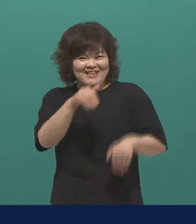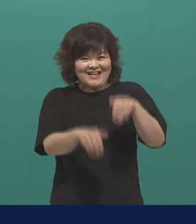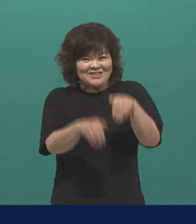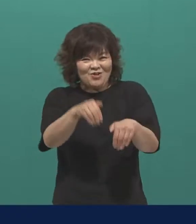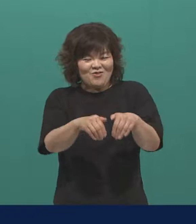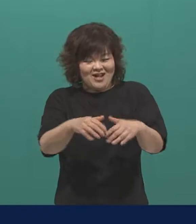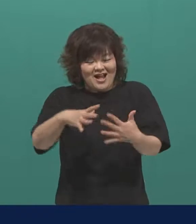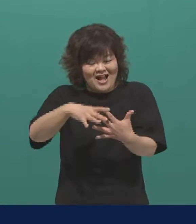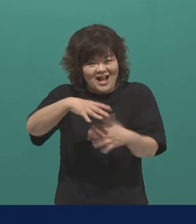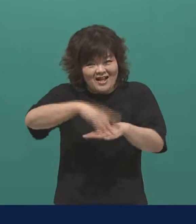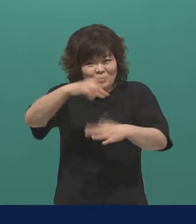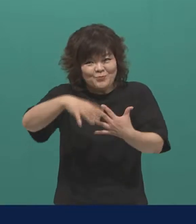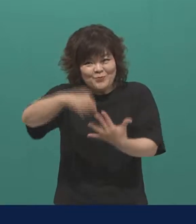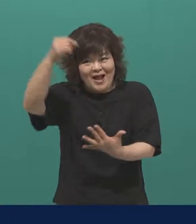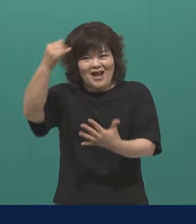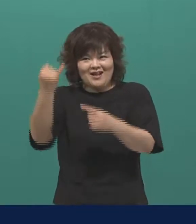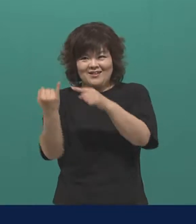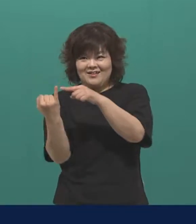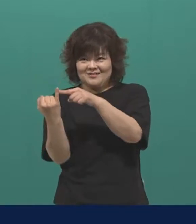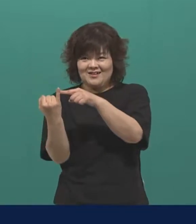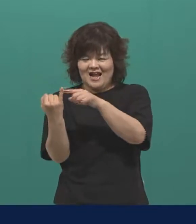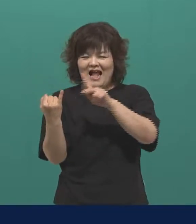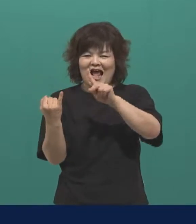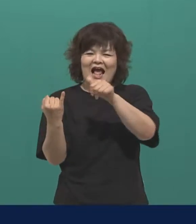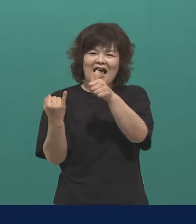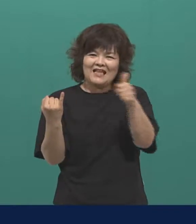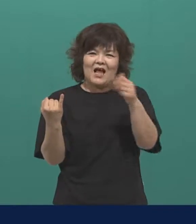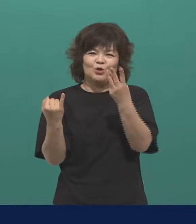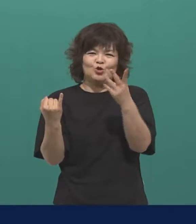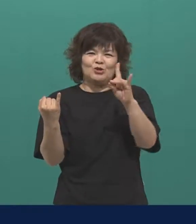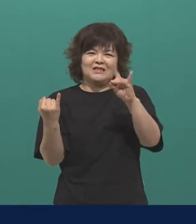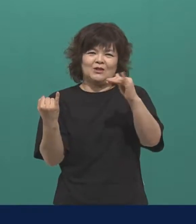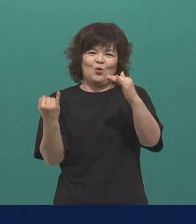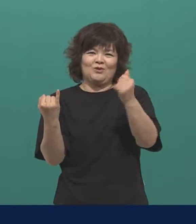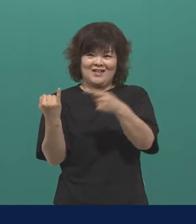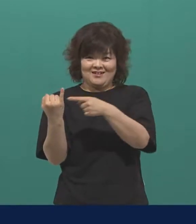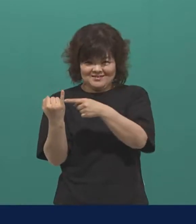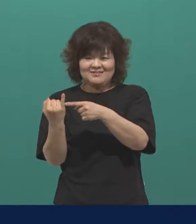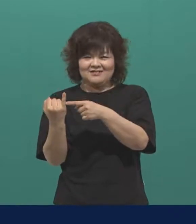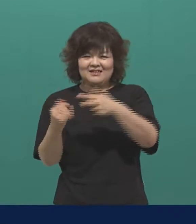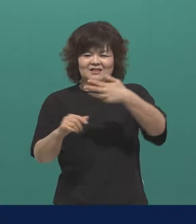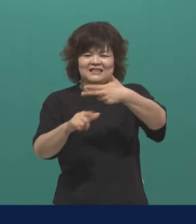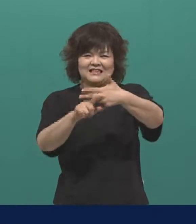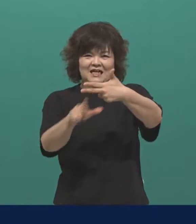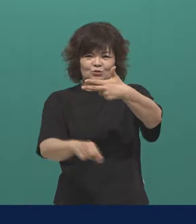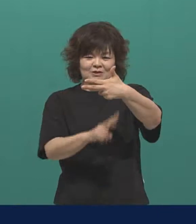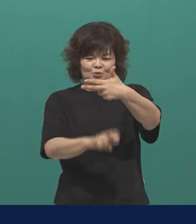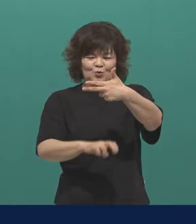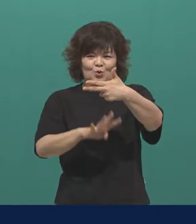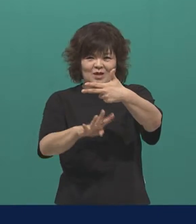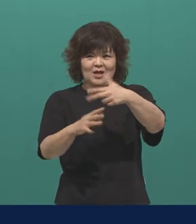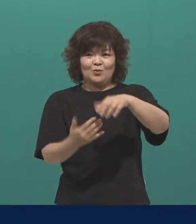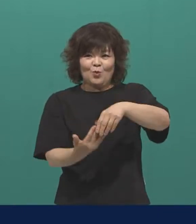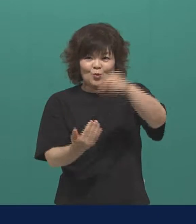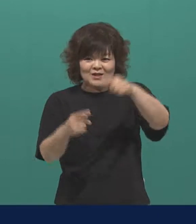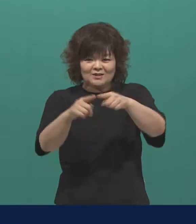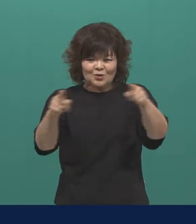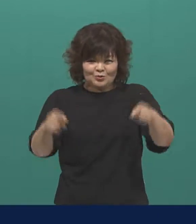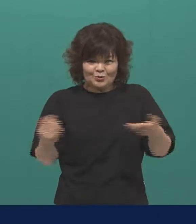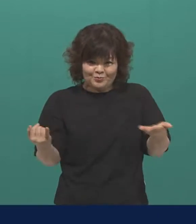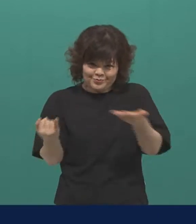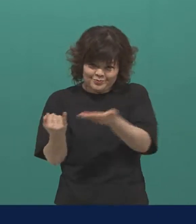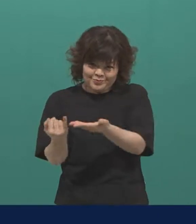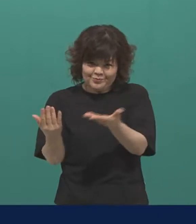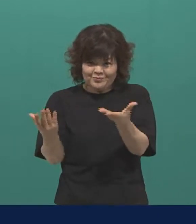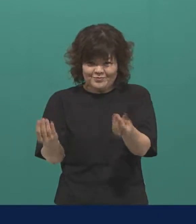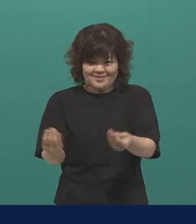参議院議員通常選挙で初当選を果たした加田由紀子さんに7月24日当